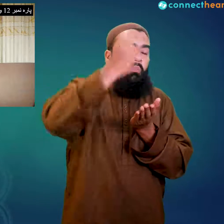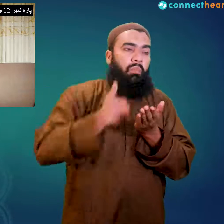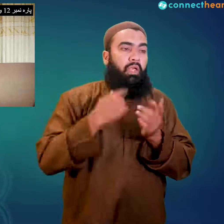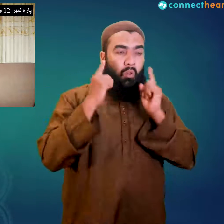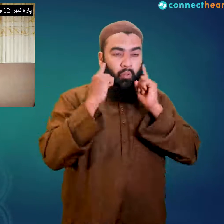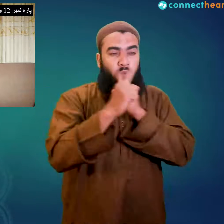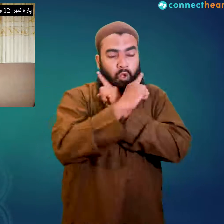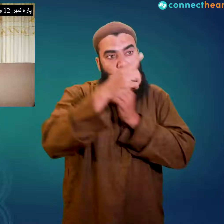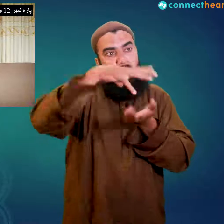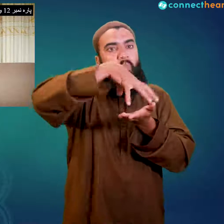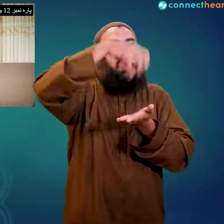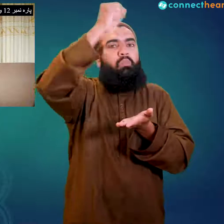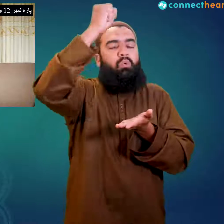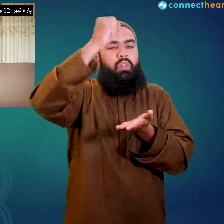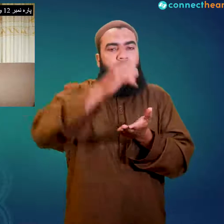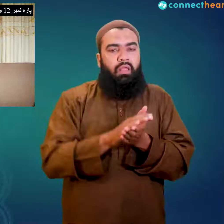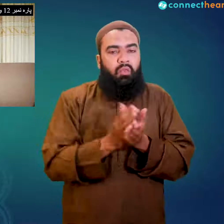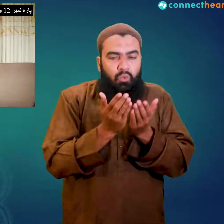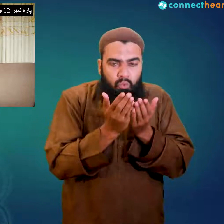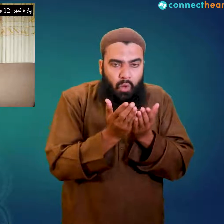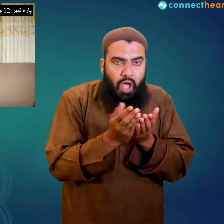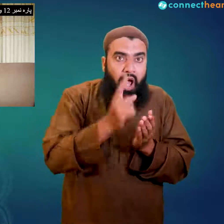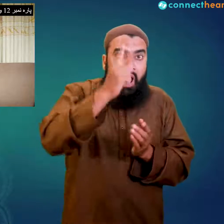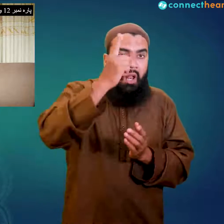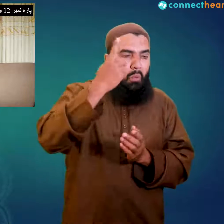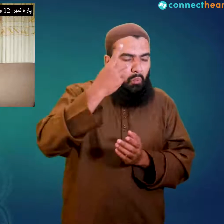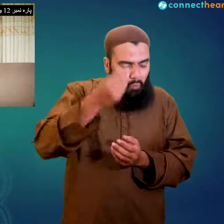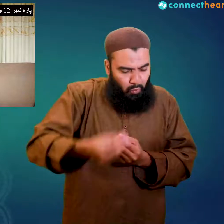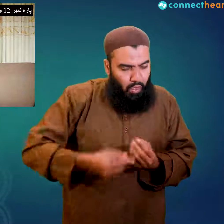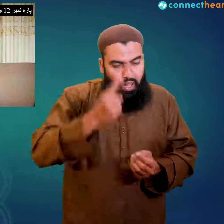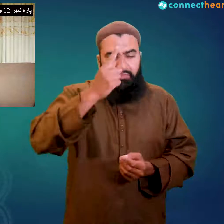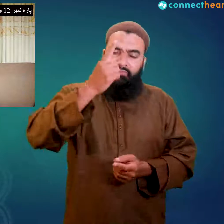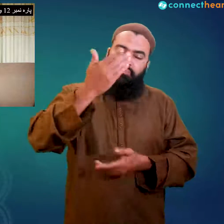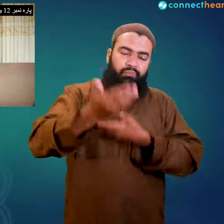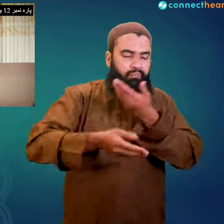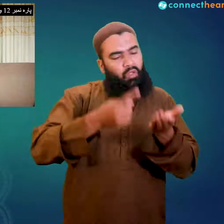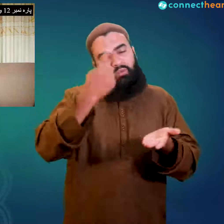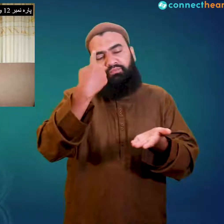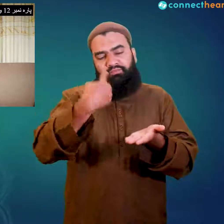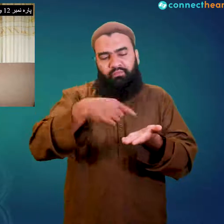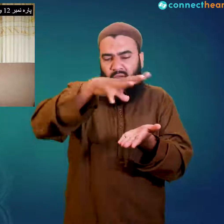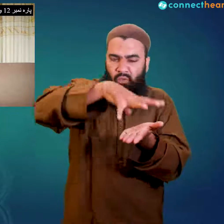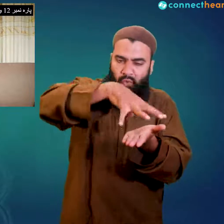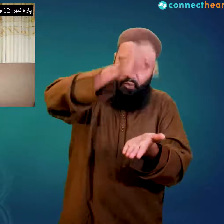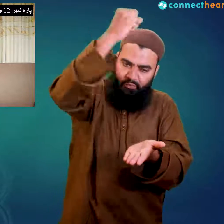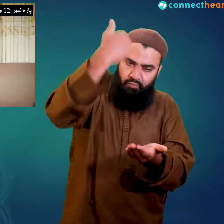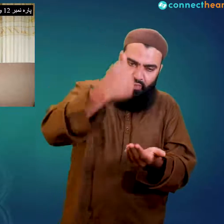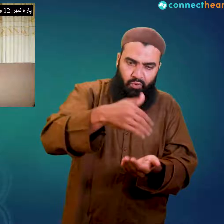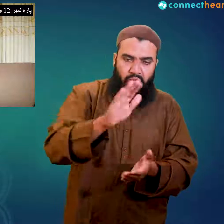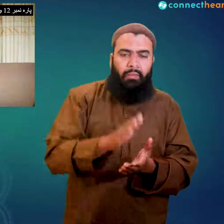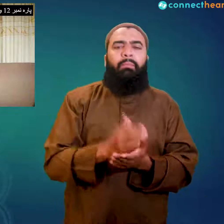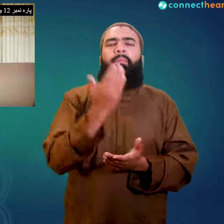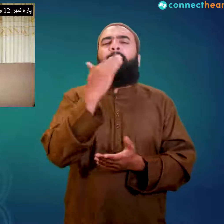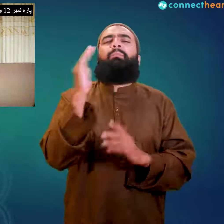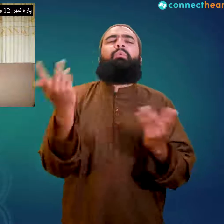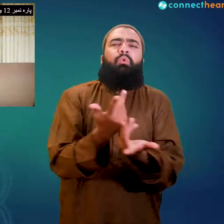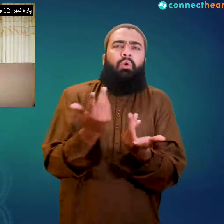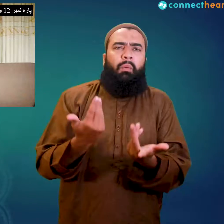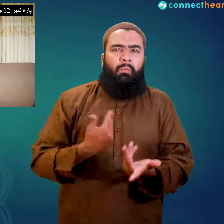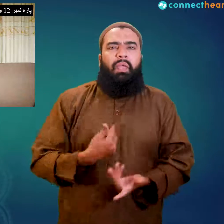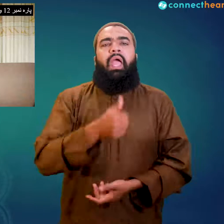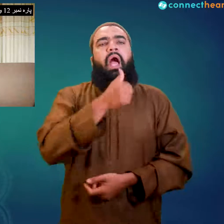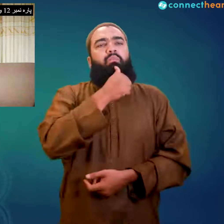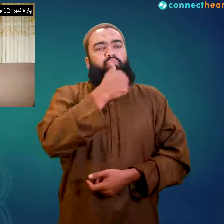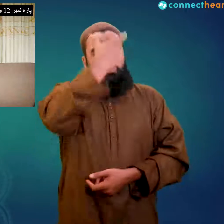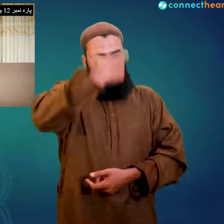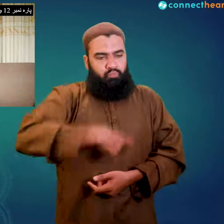آنا چاہتا ہوں کہ میں ایسی کوئی بات کروں جس کا مجھے علم نہ ہو۔ تو بشری تقاضے سے اور پدری شفقت کی وجہ سے